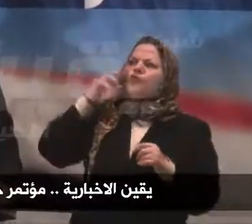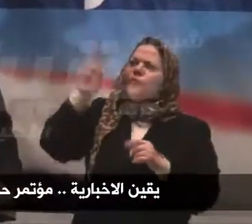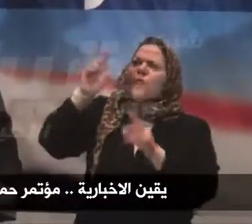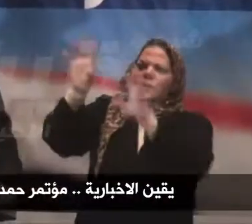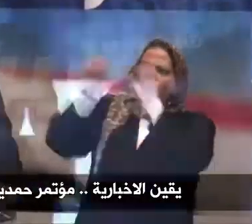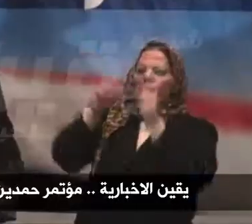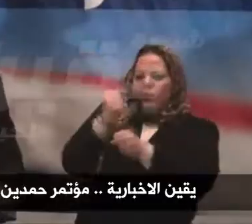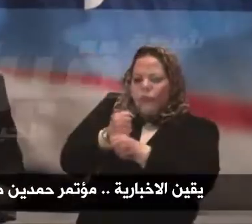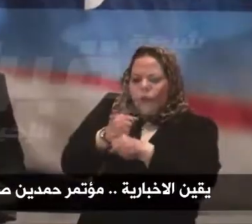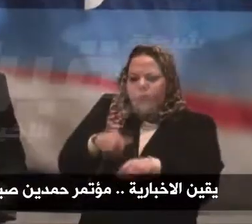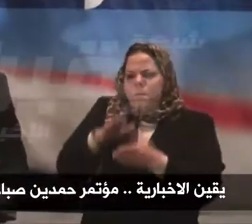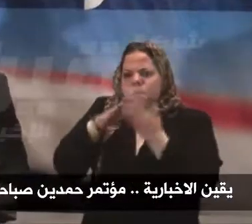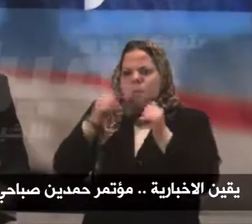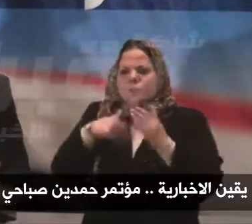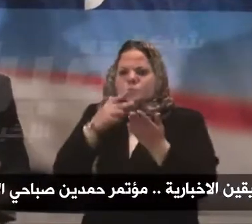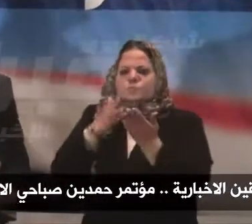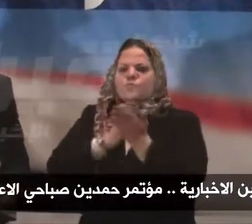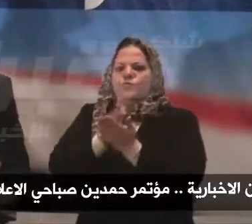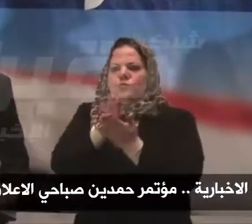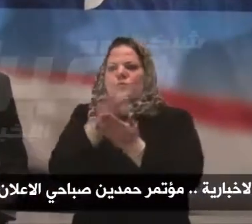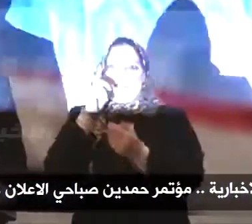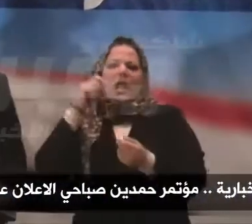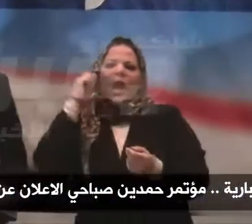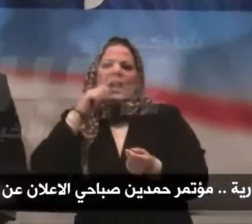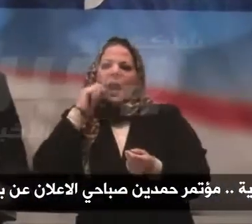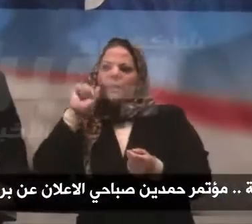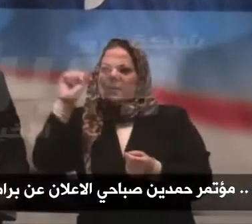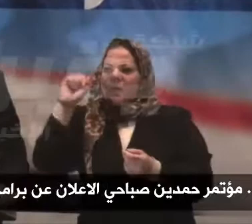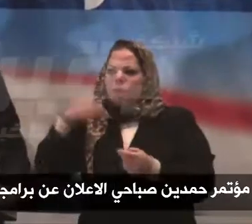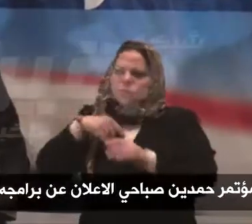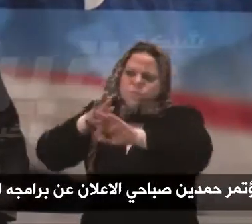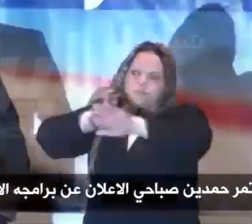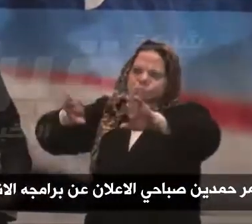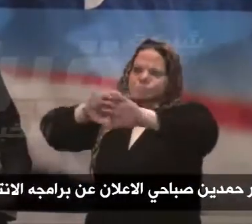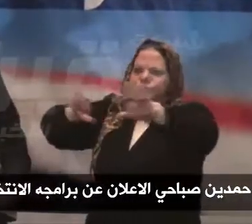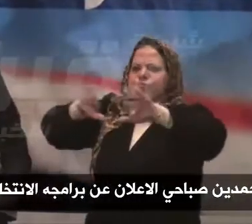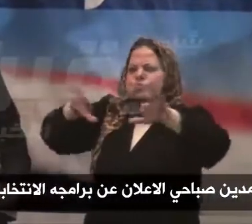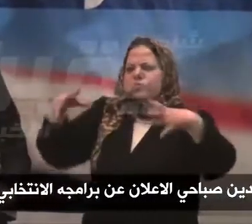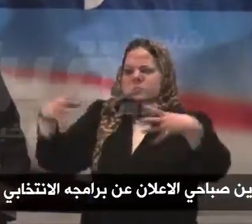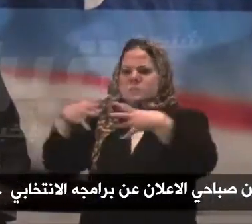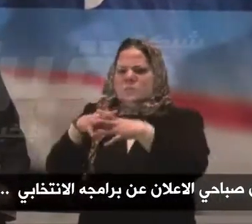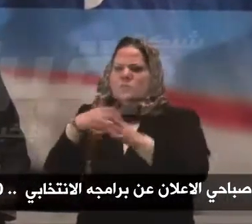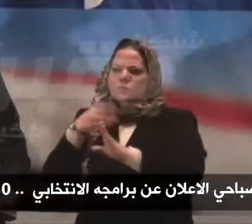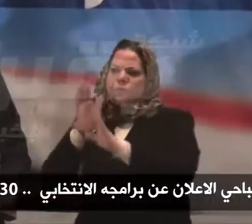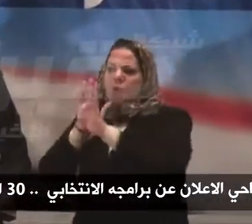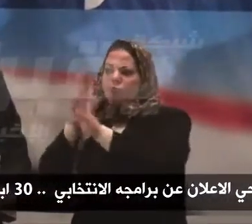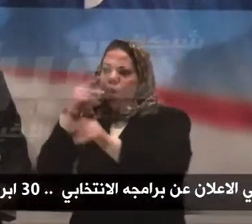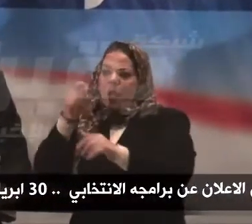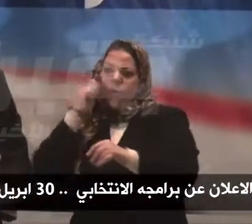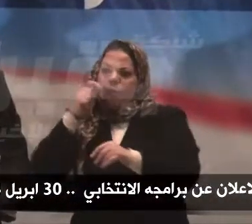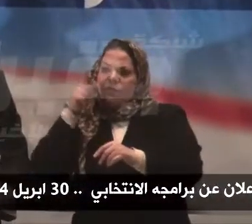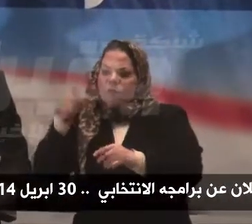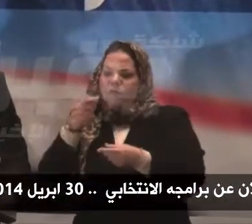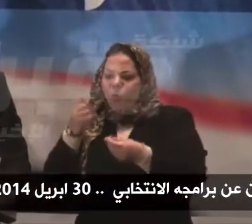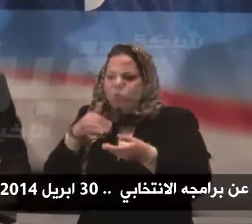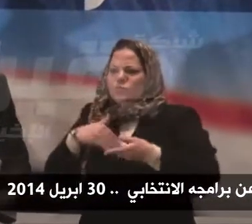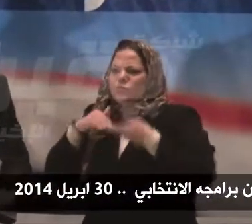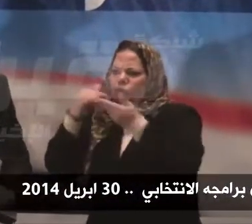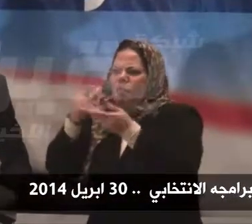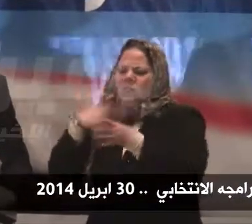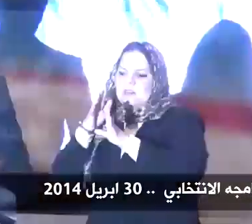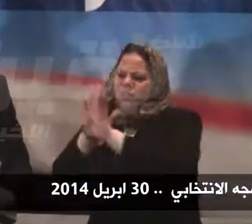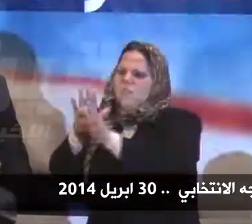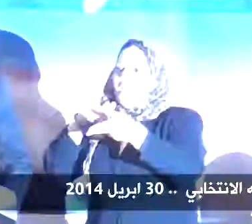4 فصل الجماعات الإرهابية الداخلية عن وسائل الدعم المالي واللوجستي والمعنوي